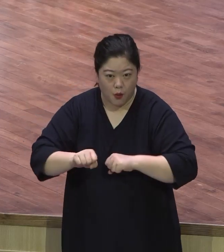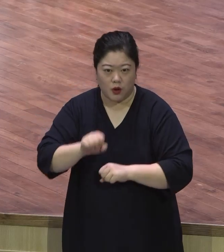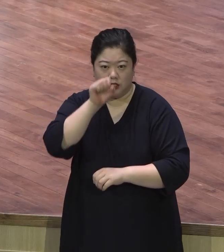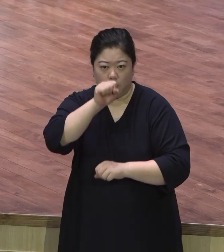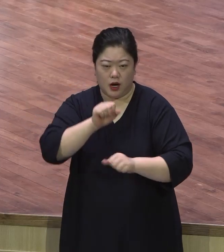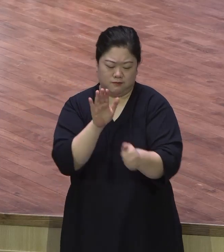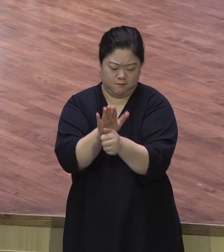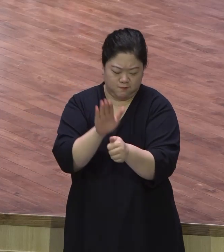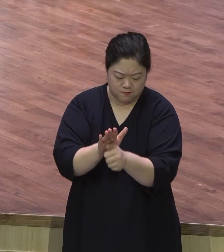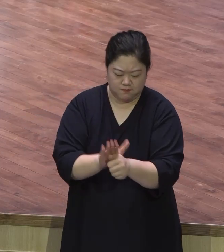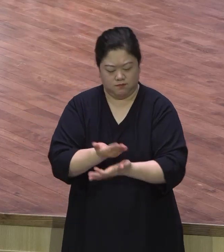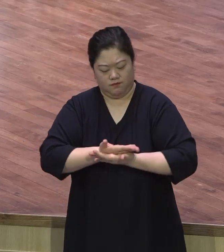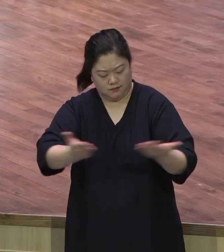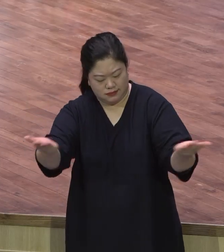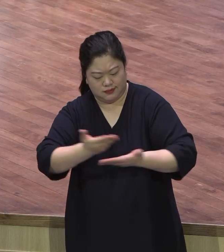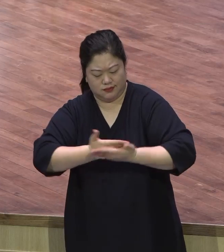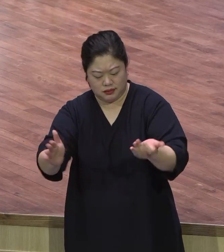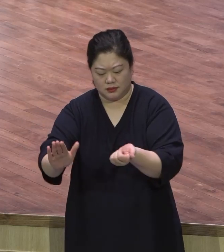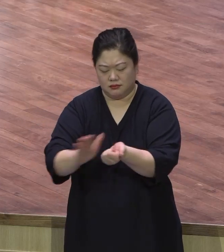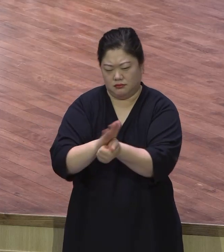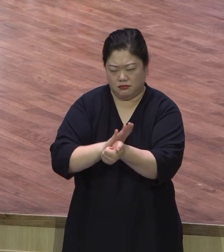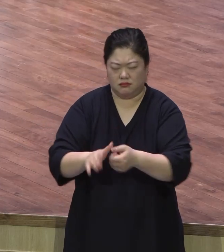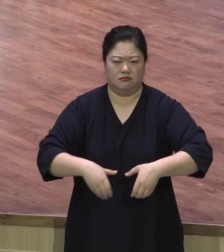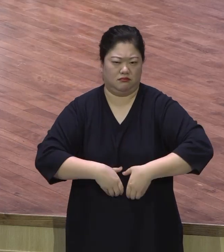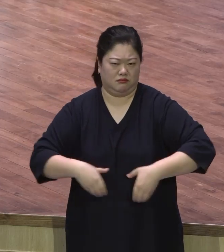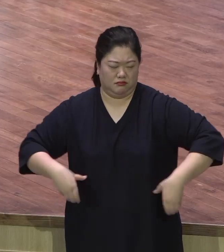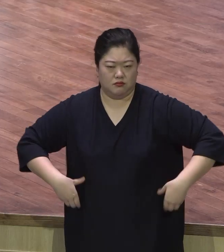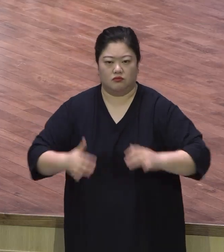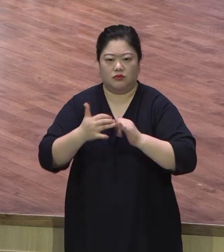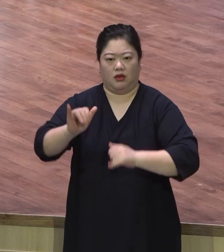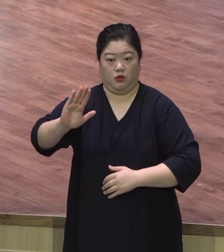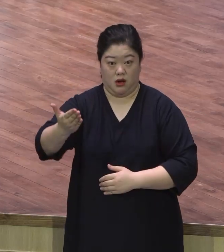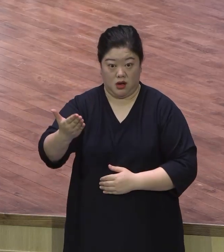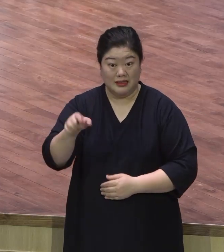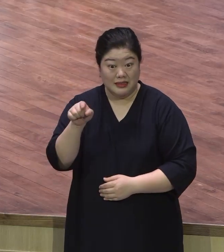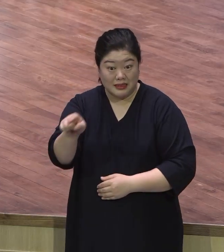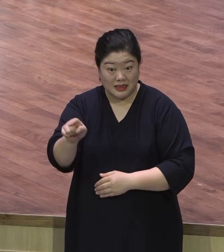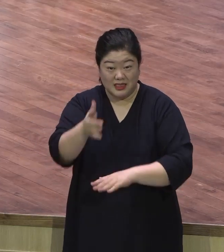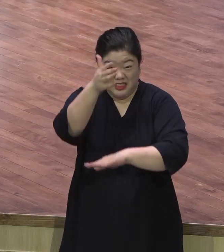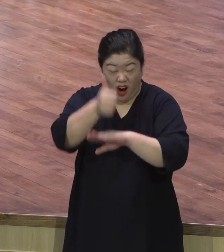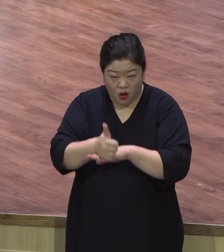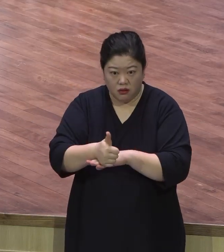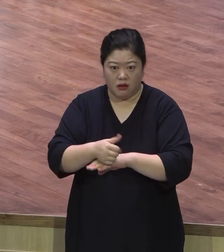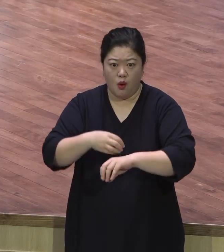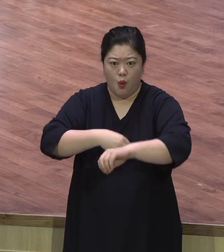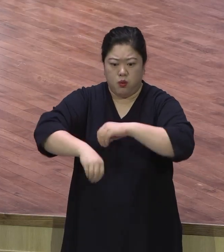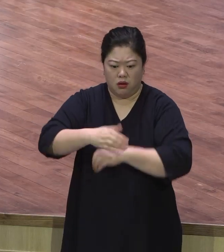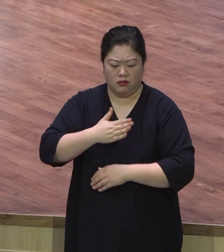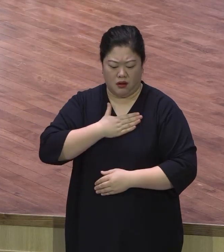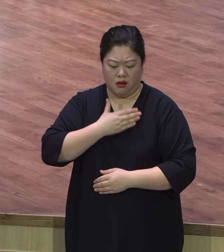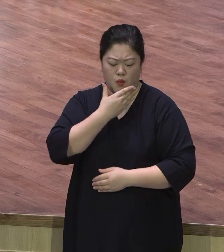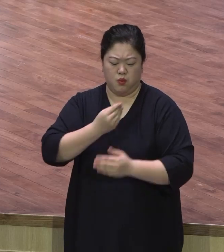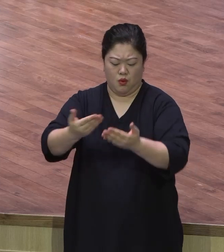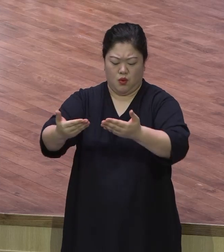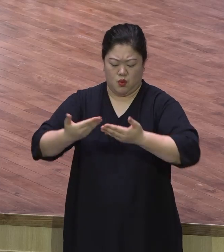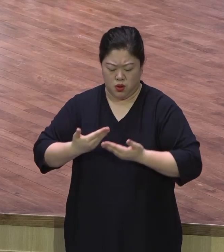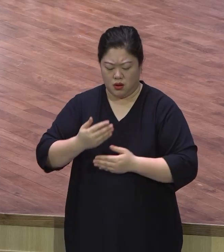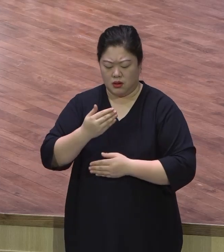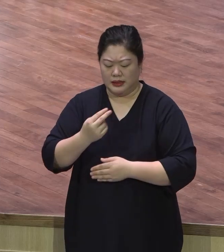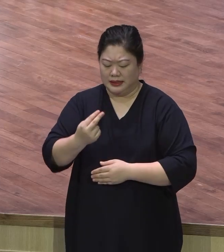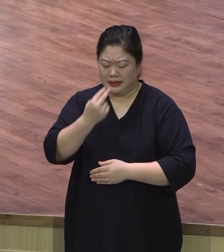많이 하고 나누어주기를 좋아하며 너그러운 자가 되게 하라 이것이 장래의 자기를 위하여 좋은 털을 쌓아 참된